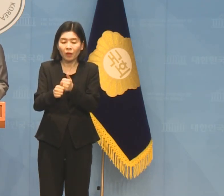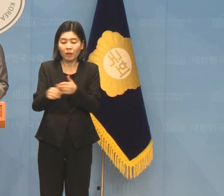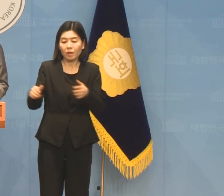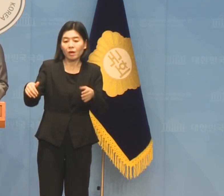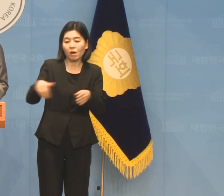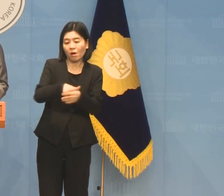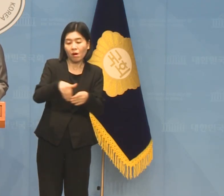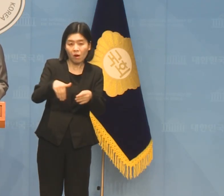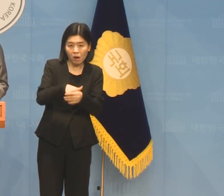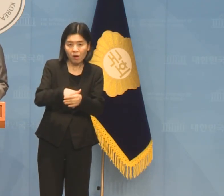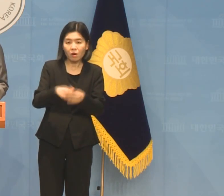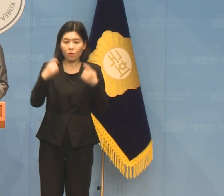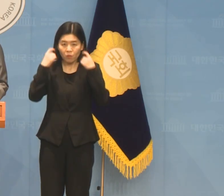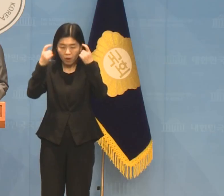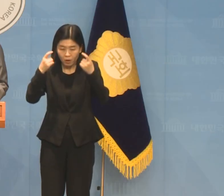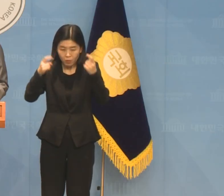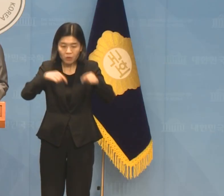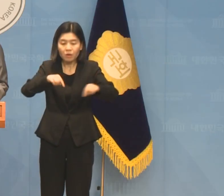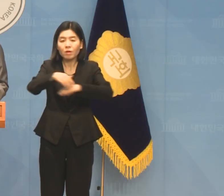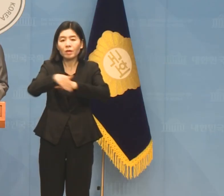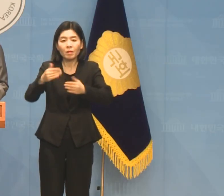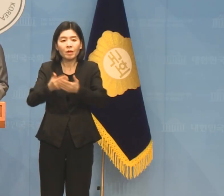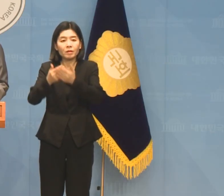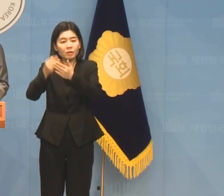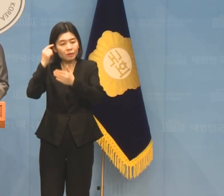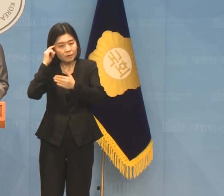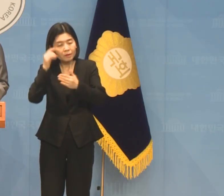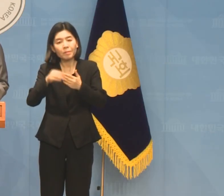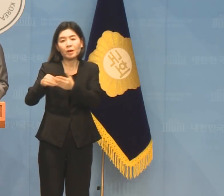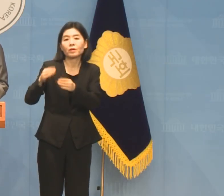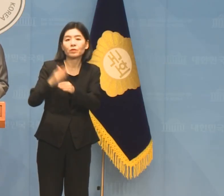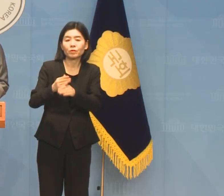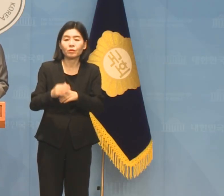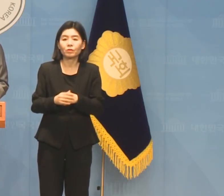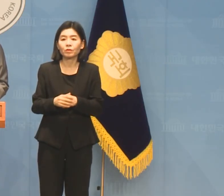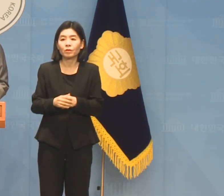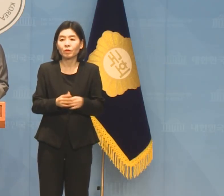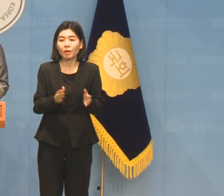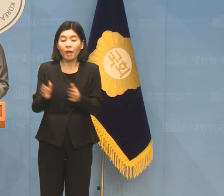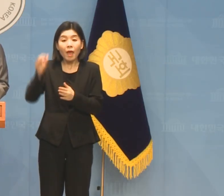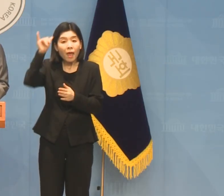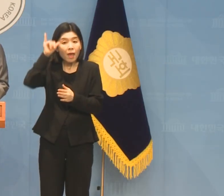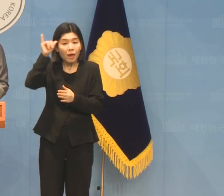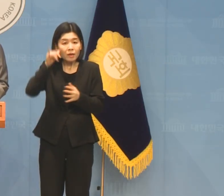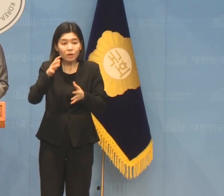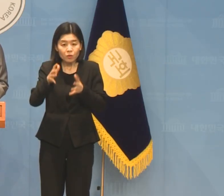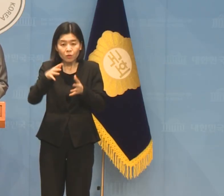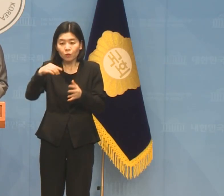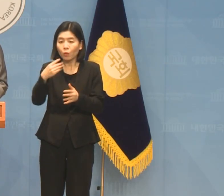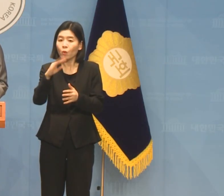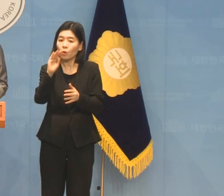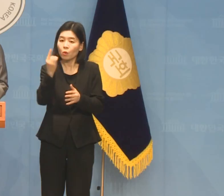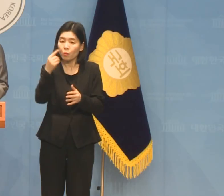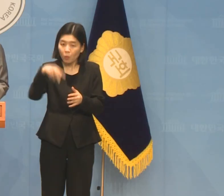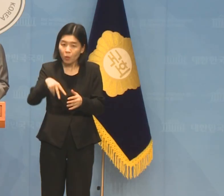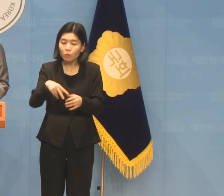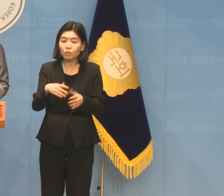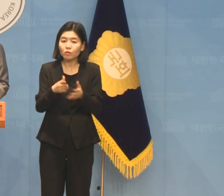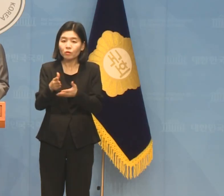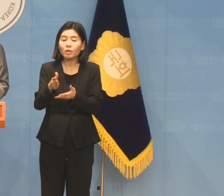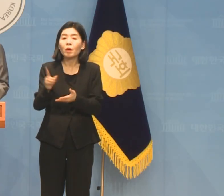그리고 관광정책의 발전을 이끌고 계십니다. AI 로봇 분야 최현덕